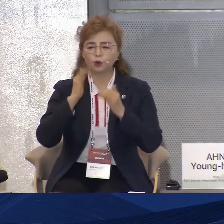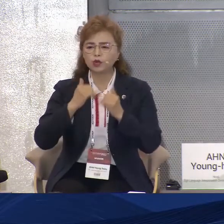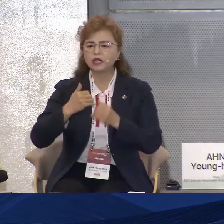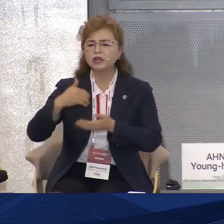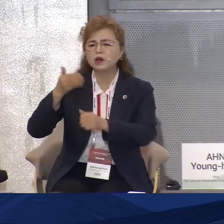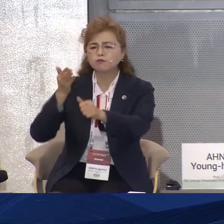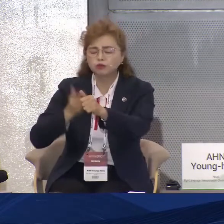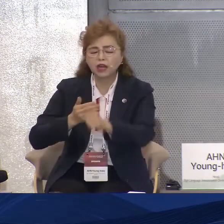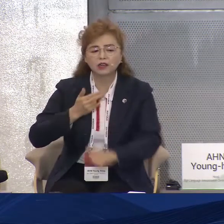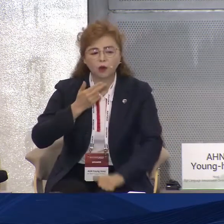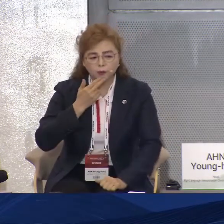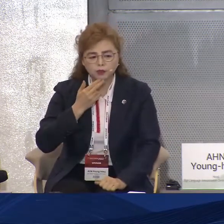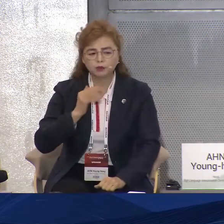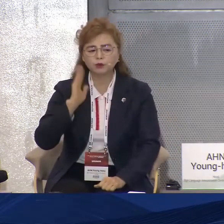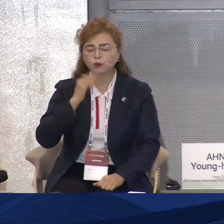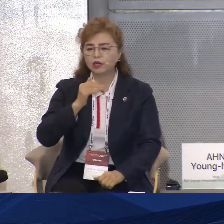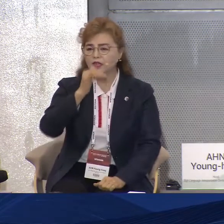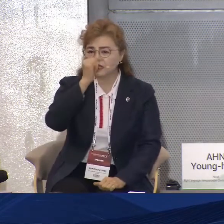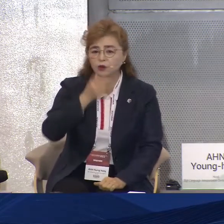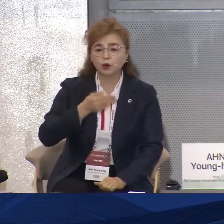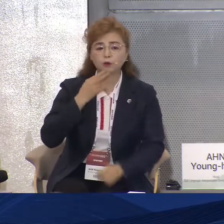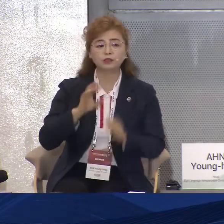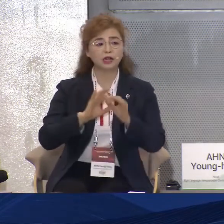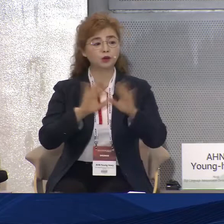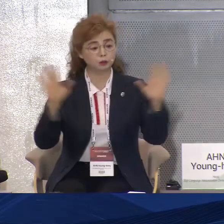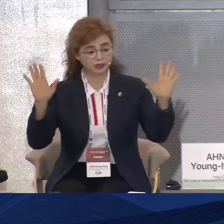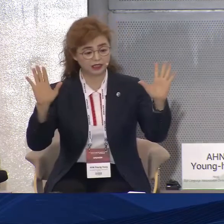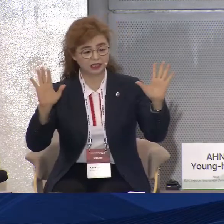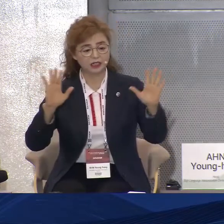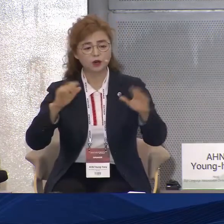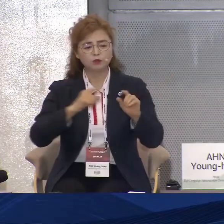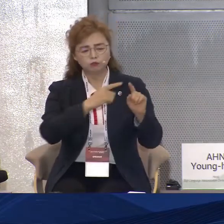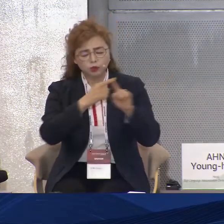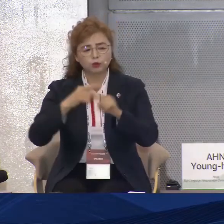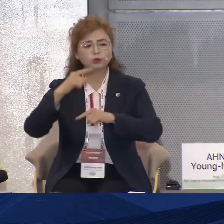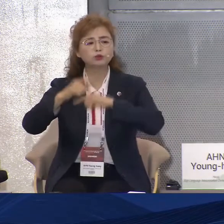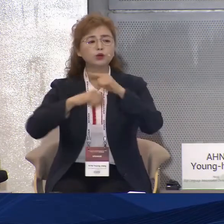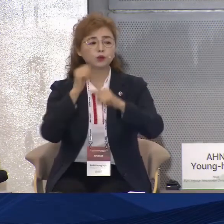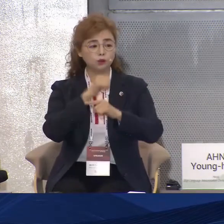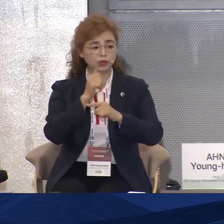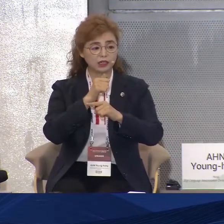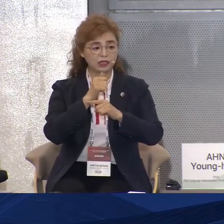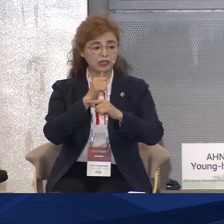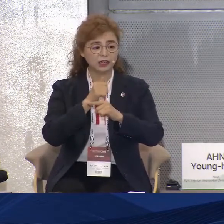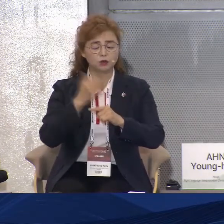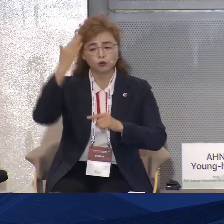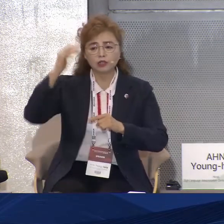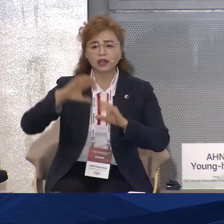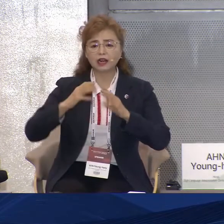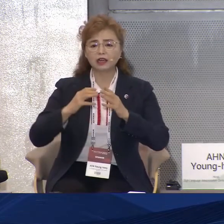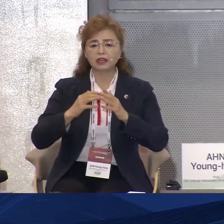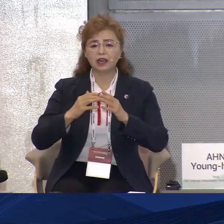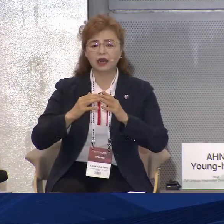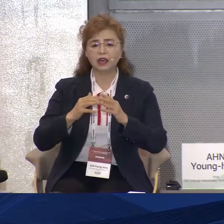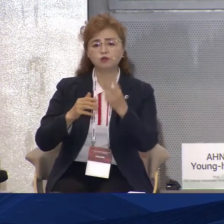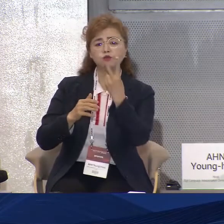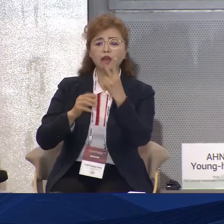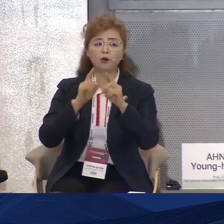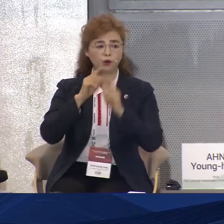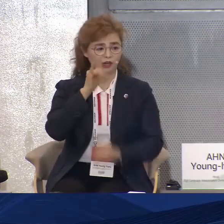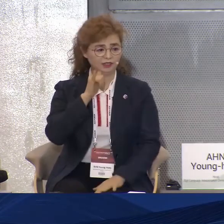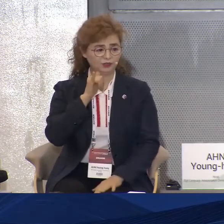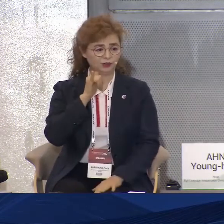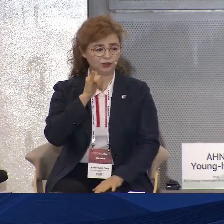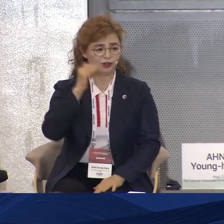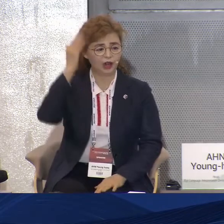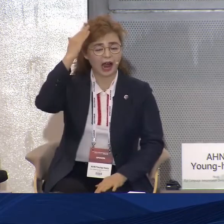주시고, 또 농인이 부탁이 없어도 농인이 있건 없건 상관없이 무조건 수어 통역이 우리나라에게 두